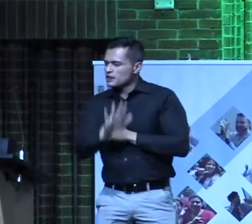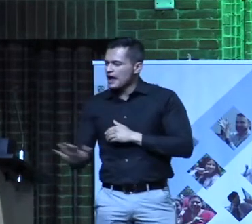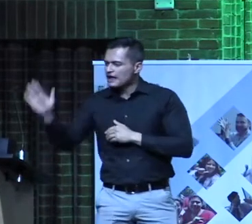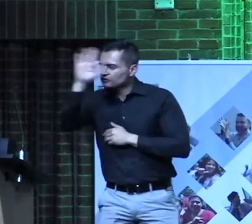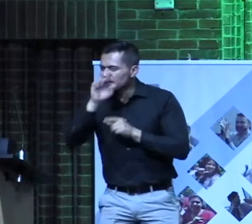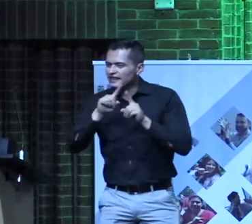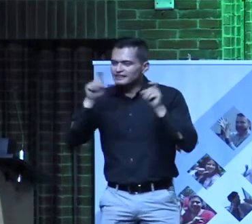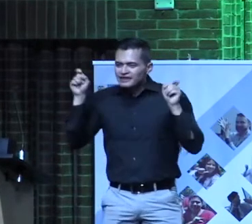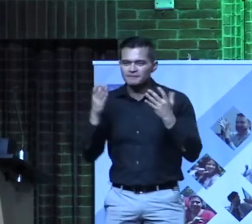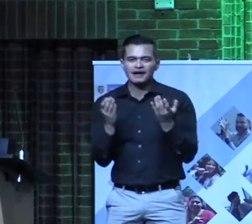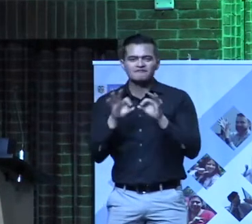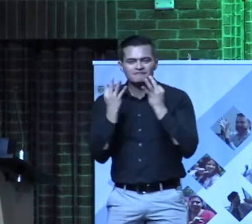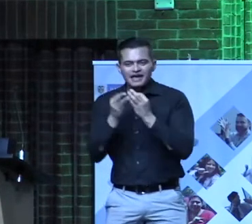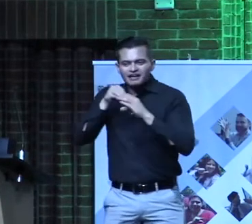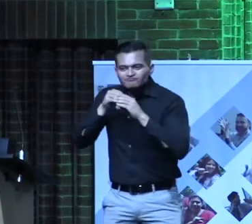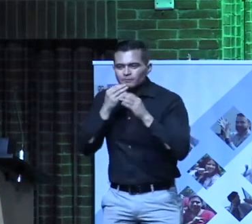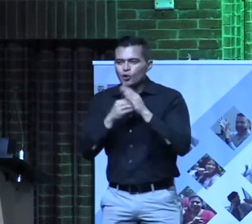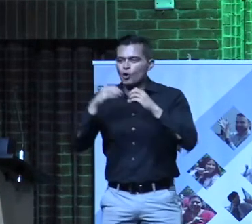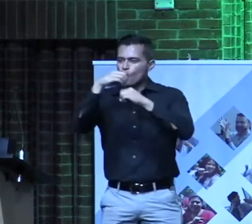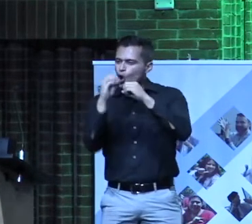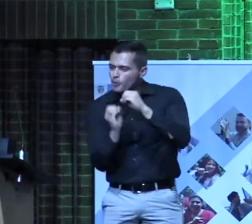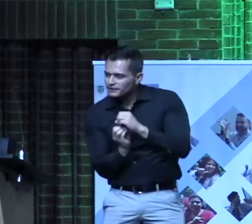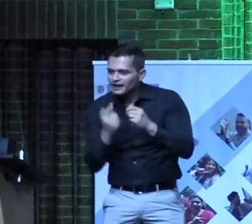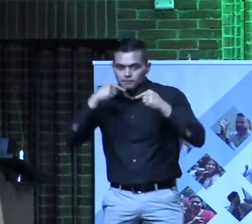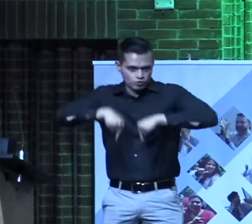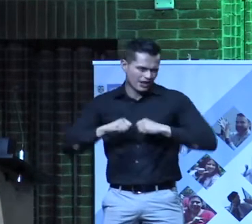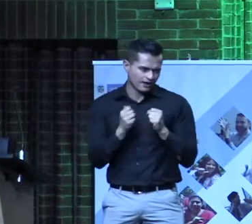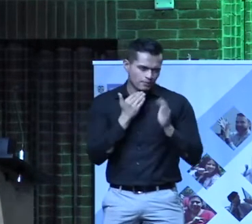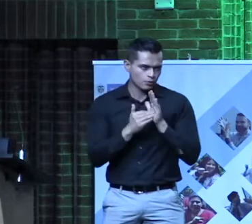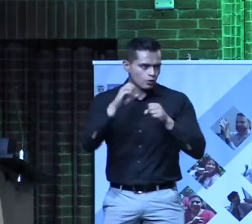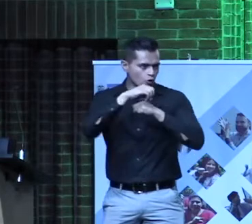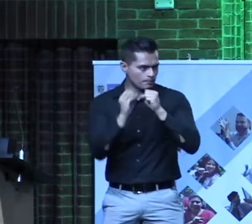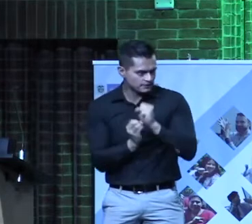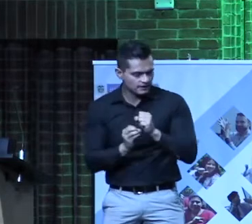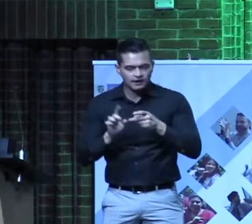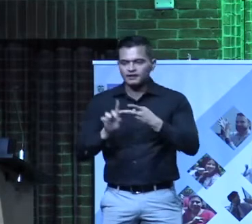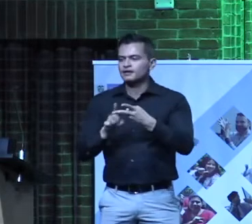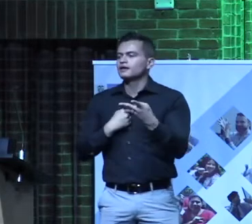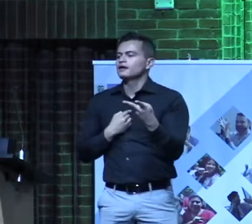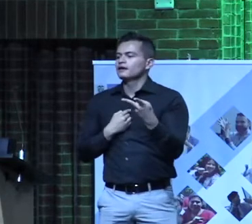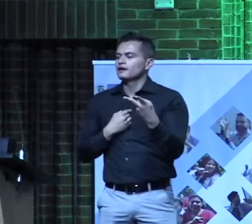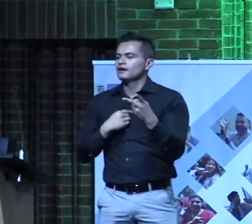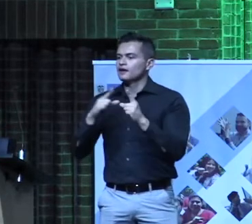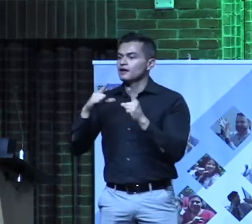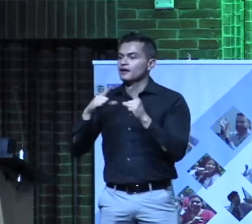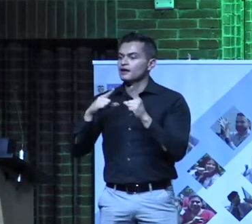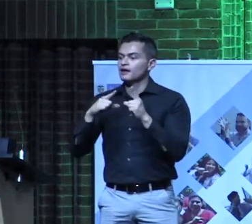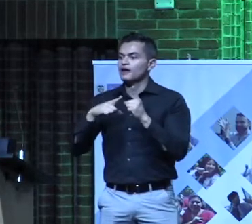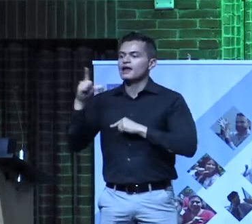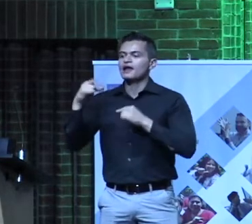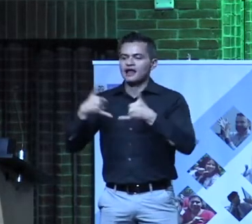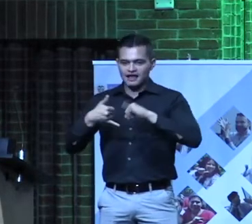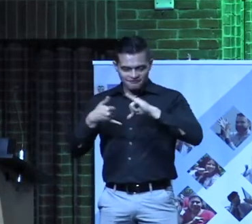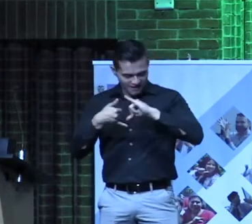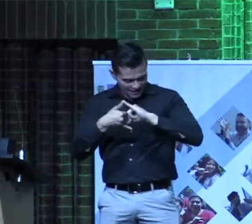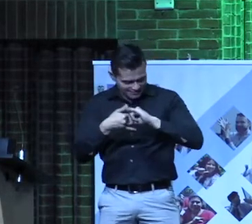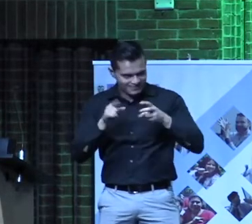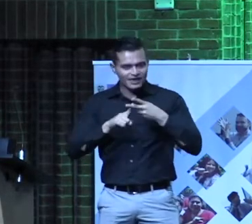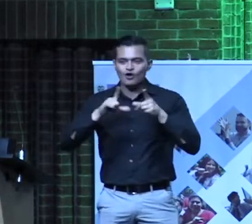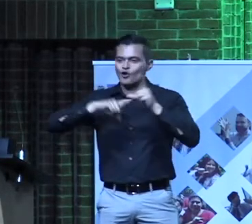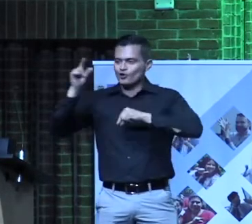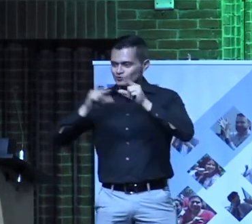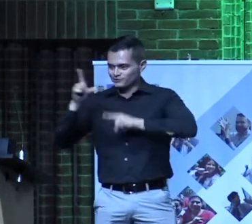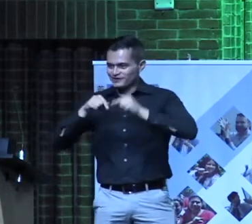agencias de empleo. Aquí en Bogotá conocemos la agencia de empleo de Compensar, la agencia de empleo de CAFAM, la agencia de empleo de Colsubsidio.